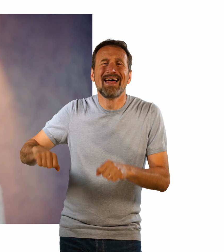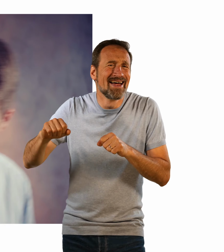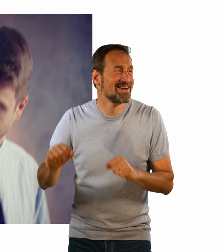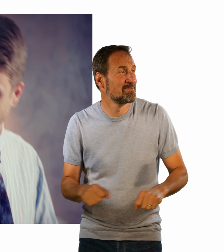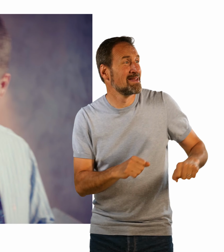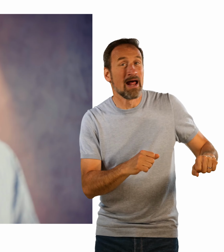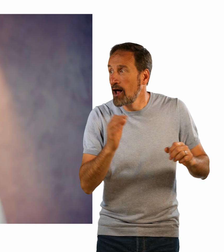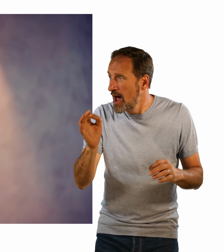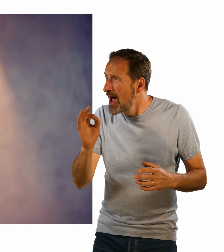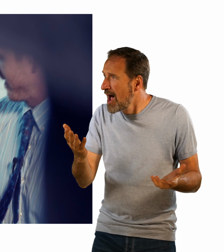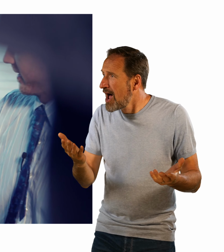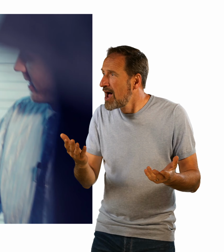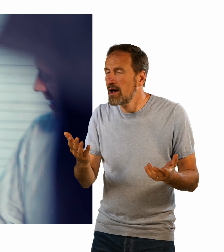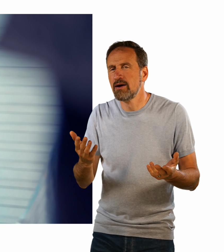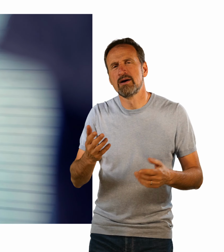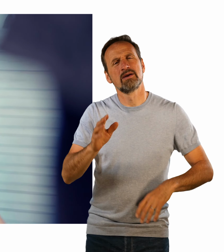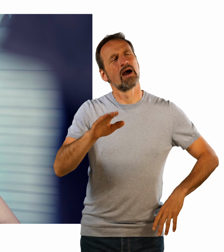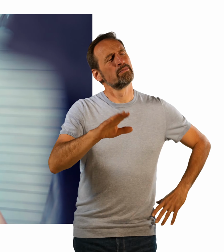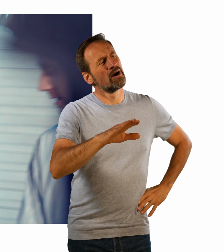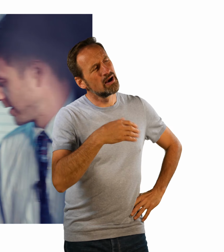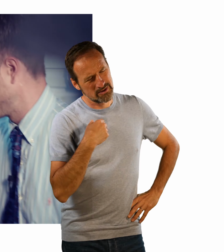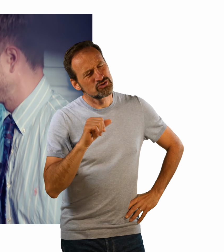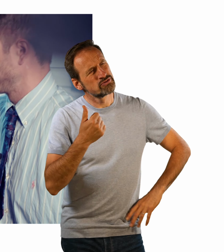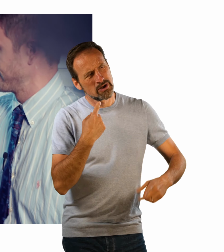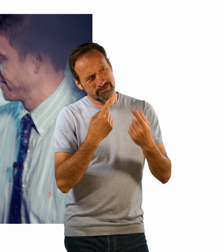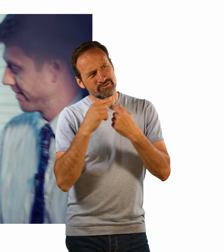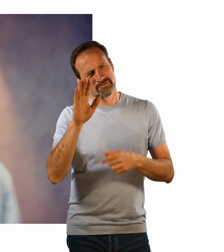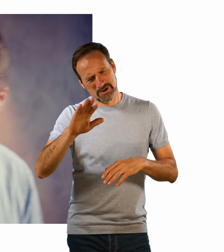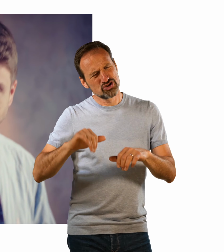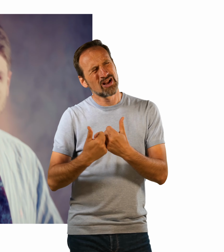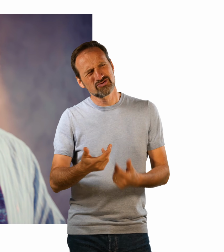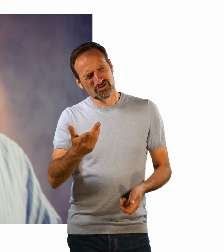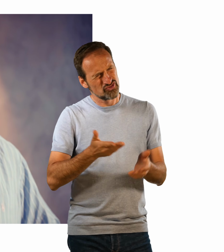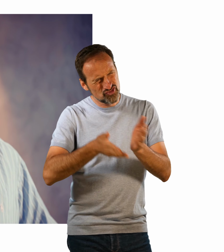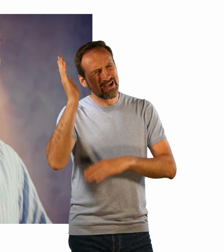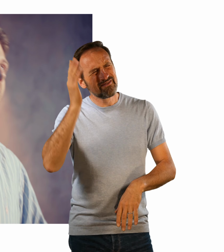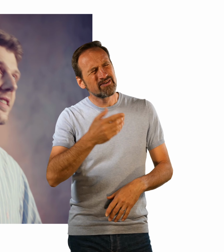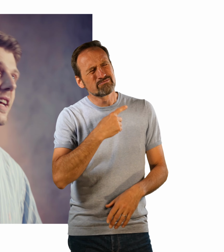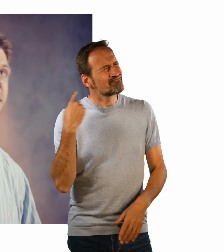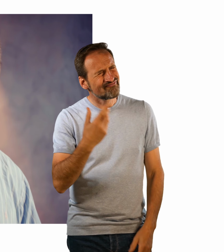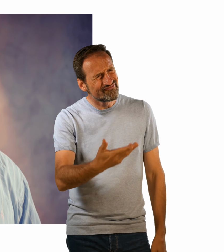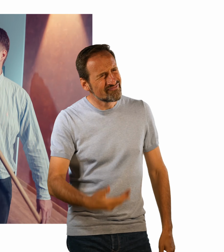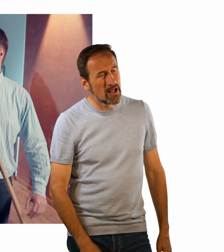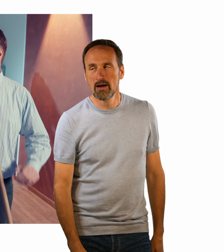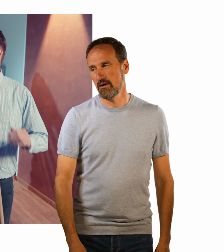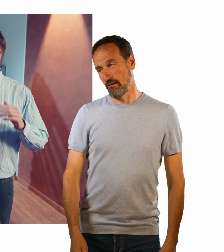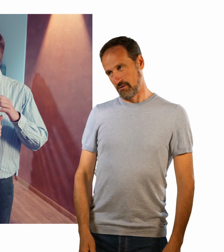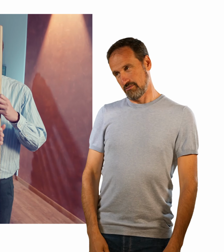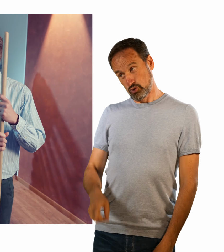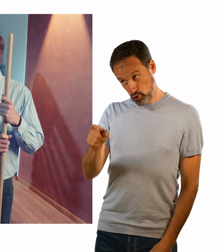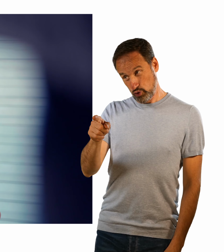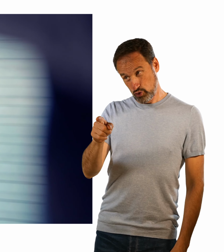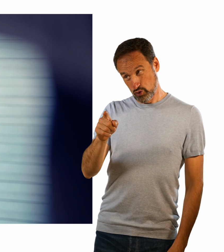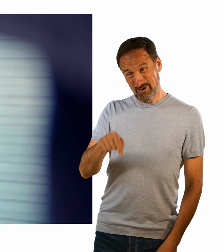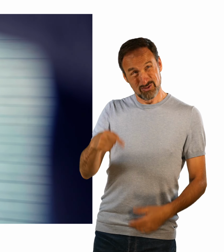Genau. Wir wollen jetzt nochmal über deine Challenge sprechen. Das hast du ja mal voll vergeigt. Ganz ehrlich, als hättest du bei dem Wetter